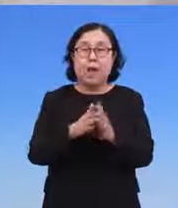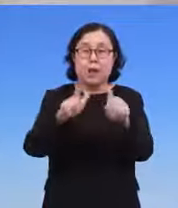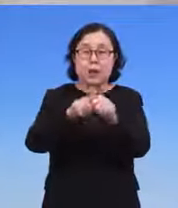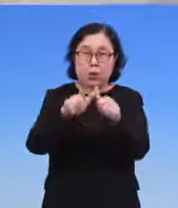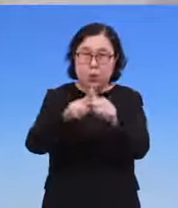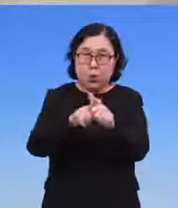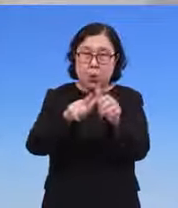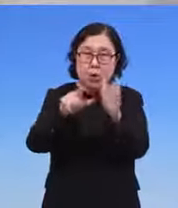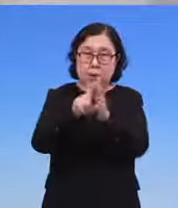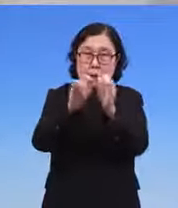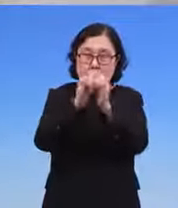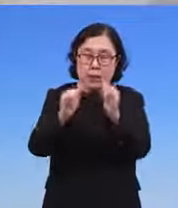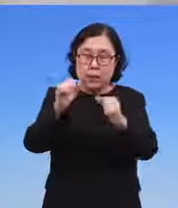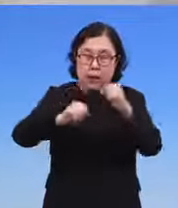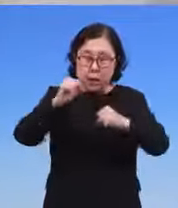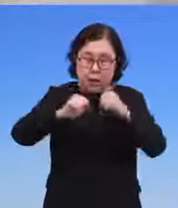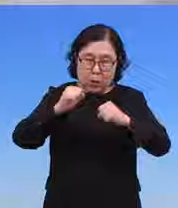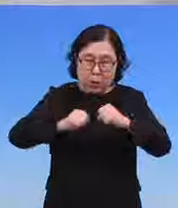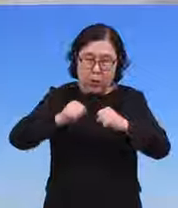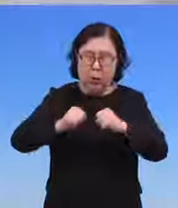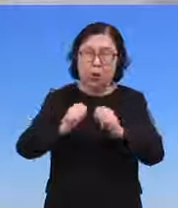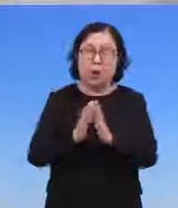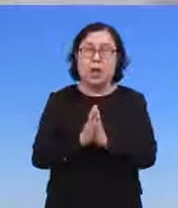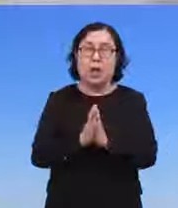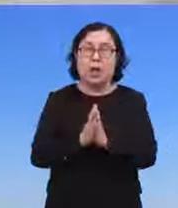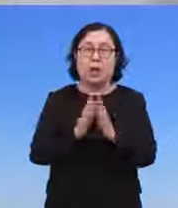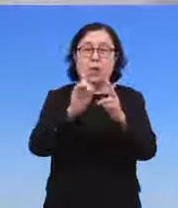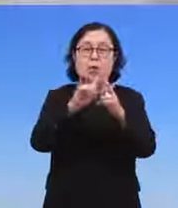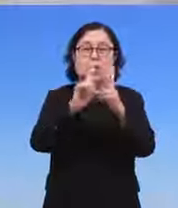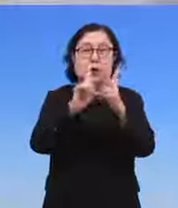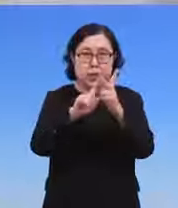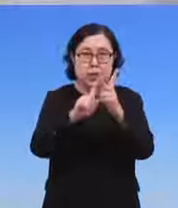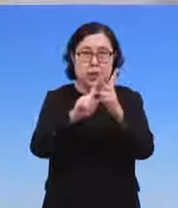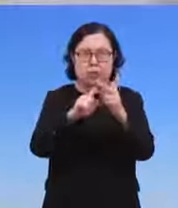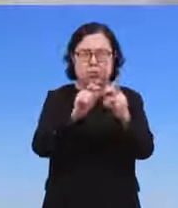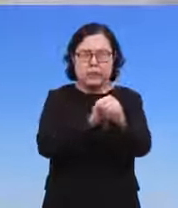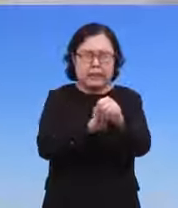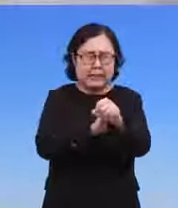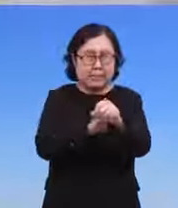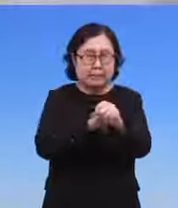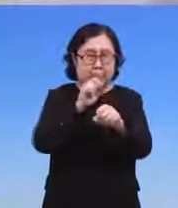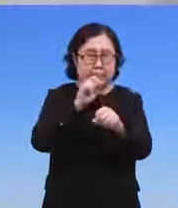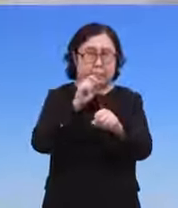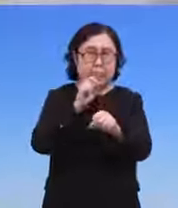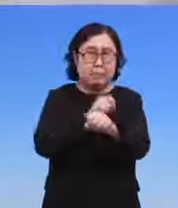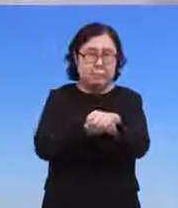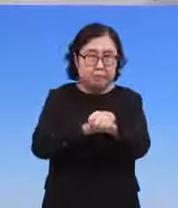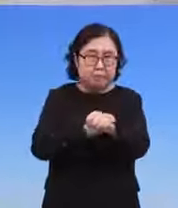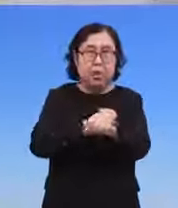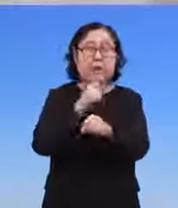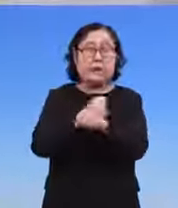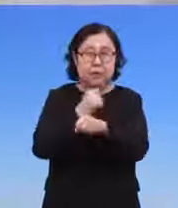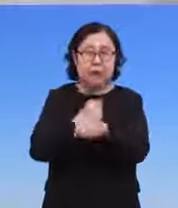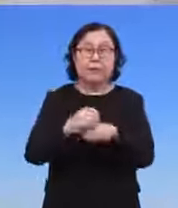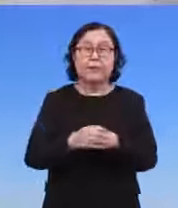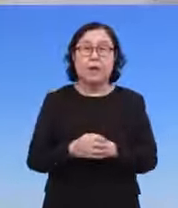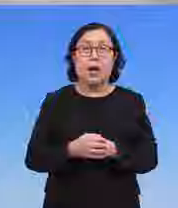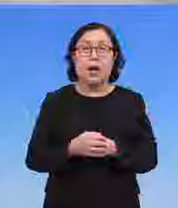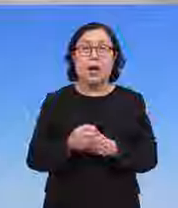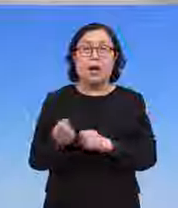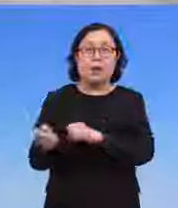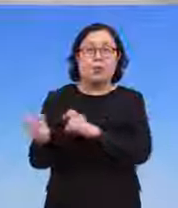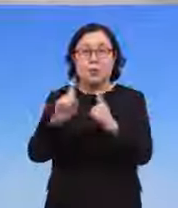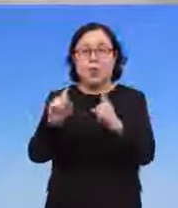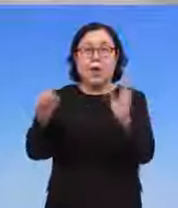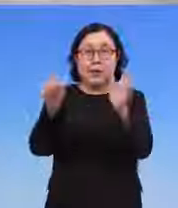초기 기독교 신자들의 화력이 너무나 놀라웠는데요. 두 가지 점에서 두드러졌다는 겁니다. 첫 번째로는 이